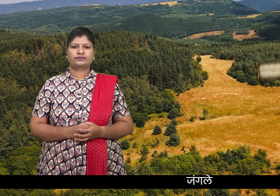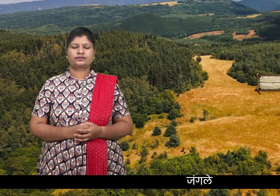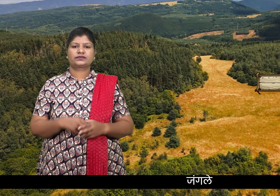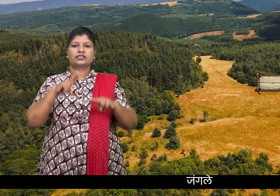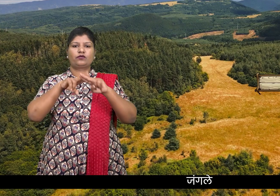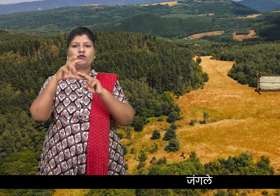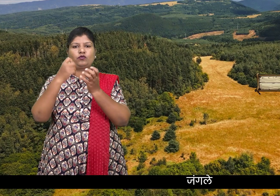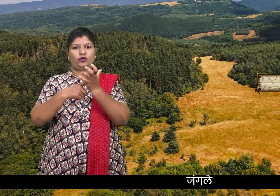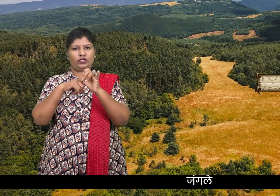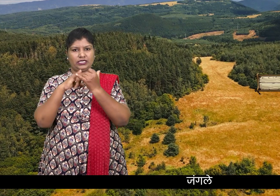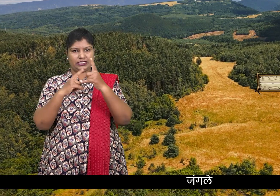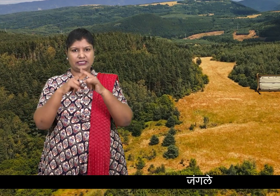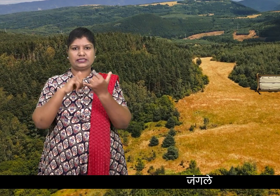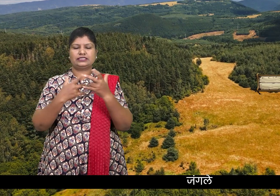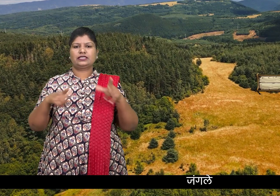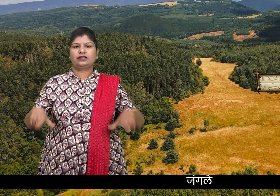जंगले,